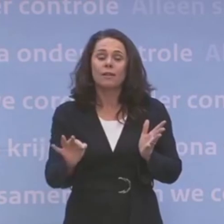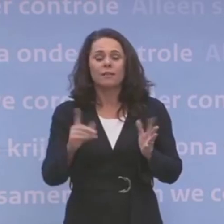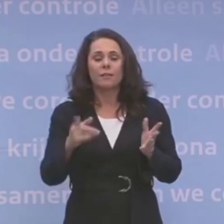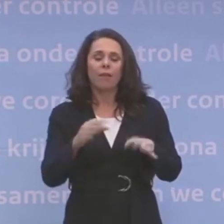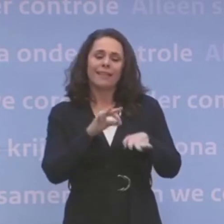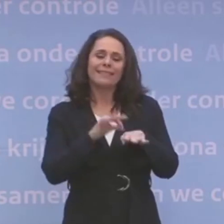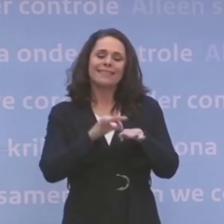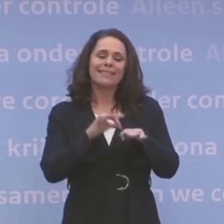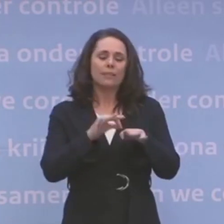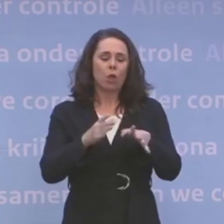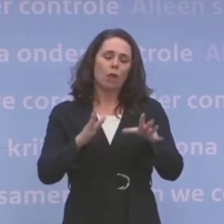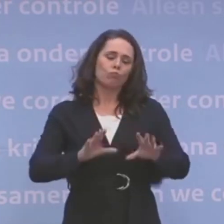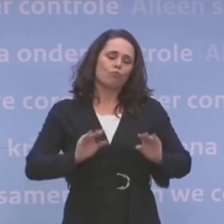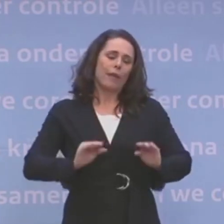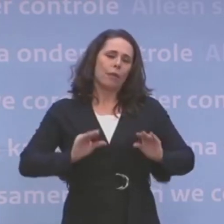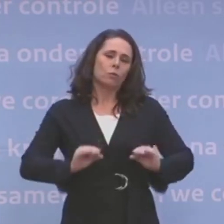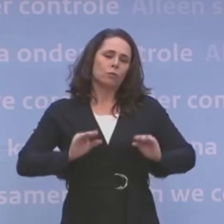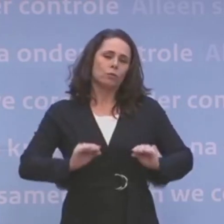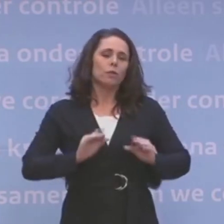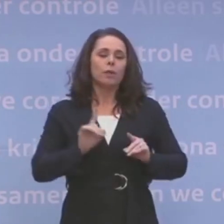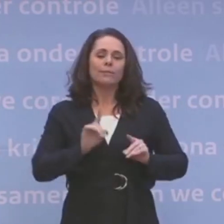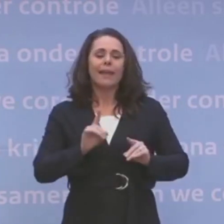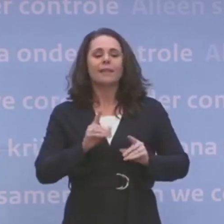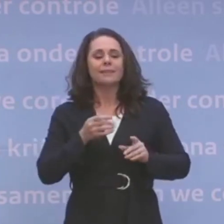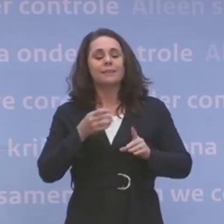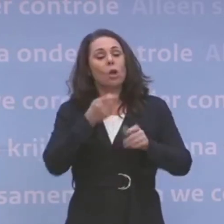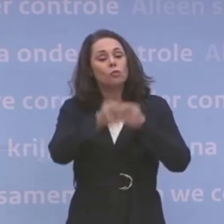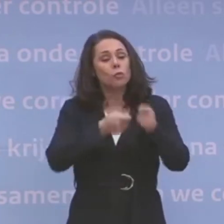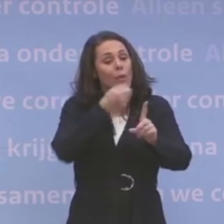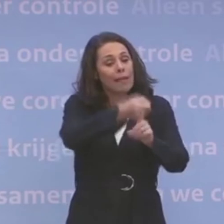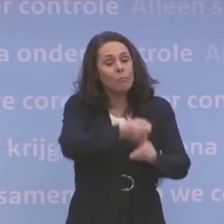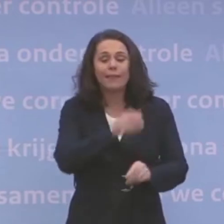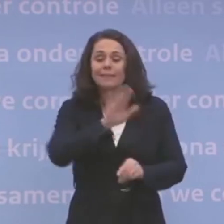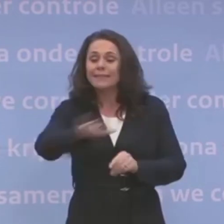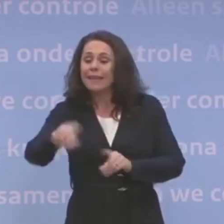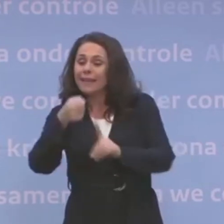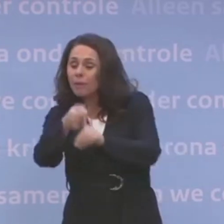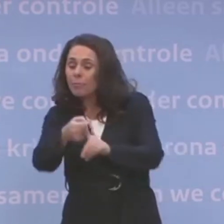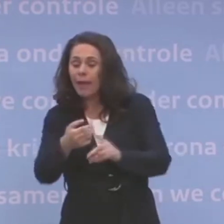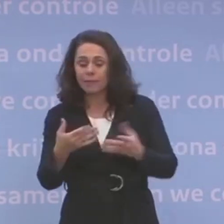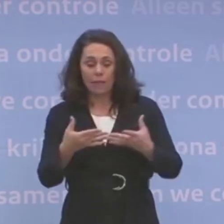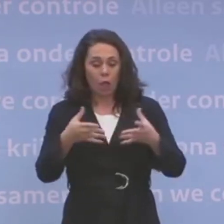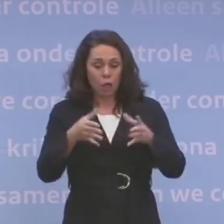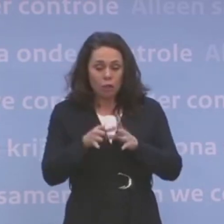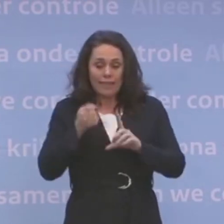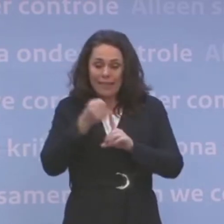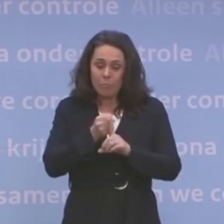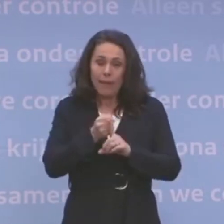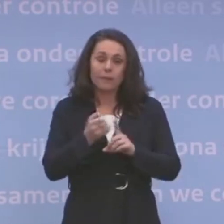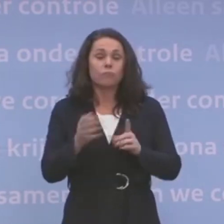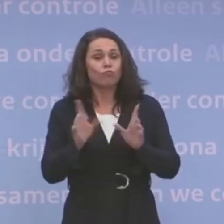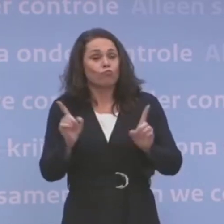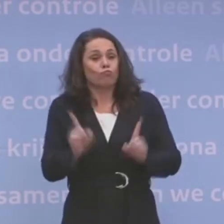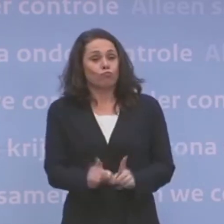zullen zijn en dat betekent dat de impact voor de zorg en ook de impact voor de kinderen en de gezinnen relatief gering zullen zijn.